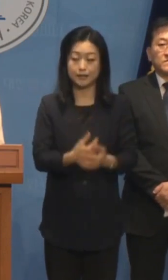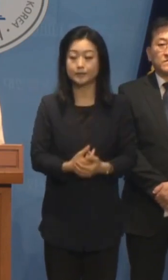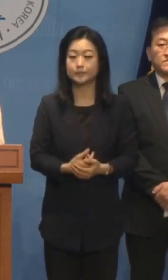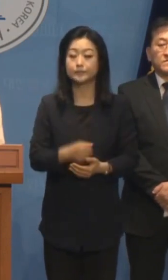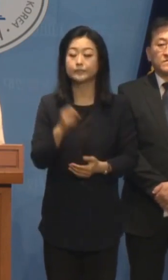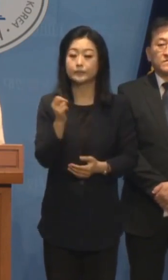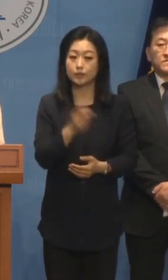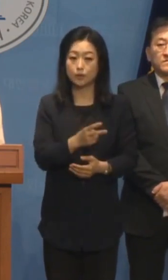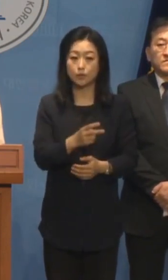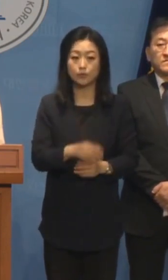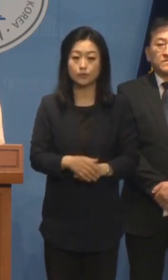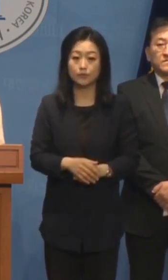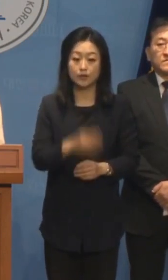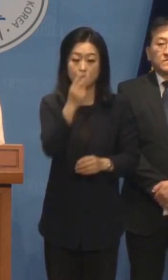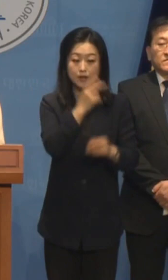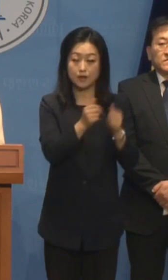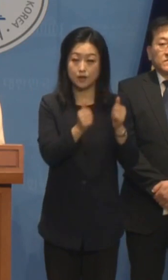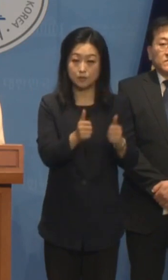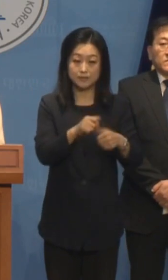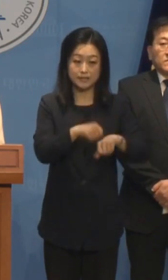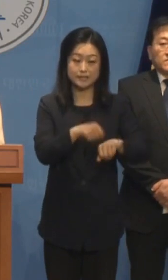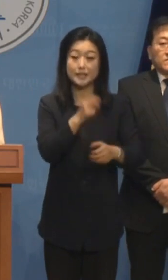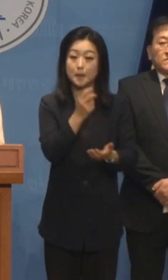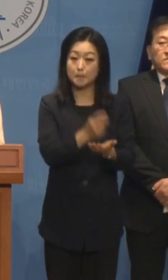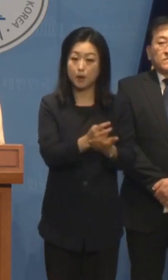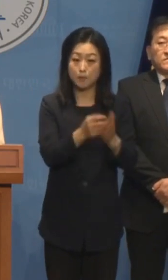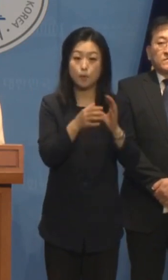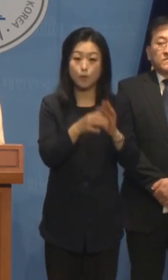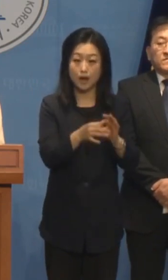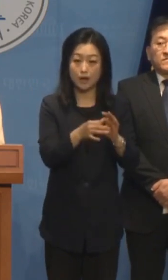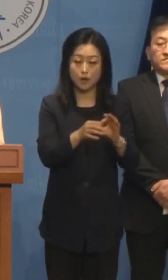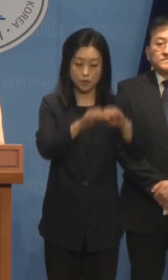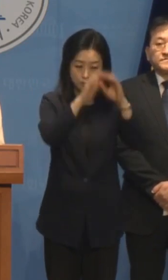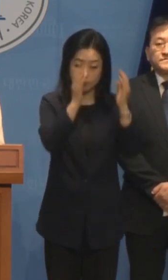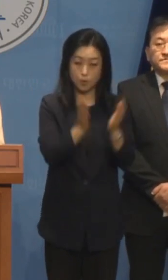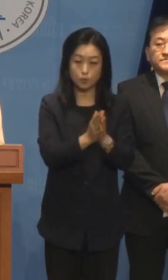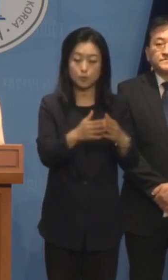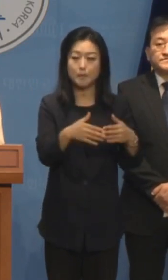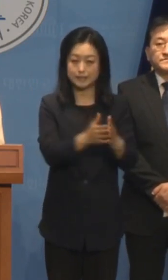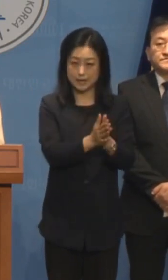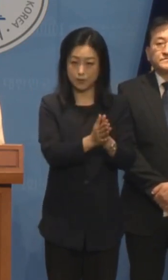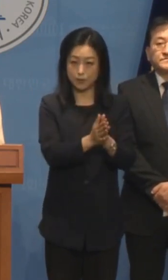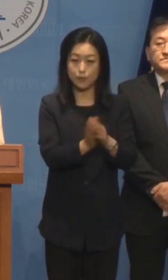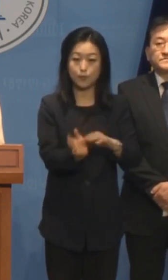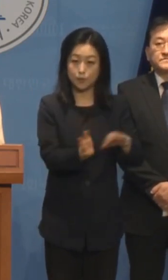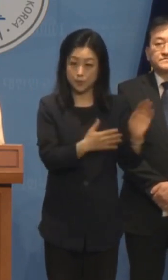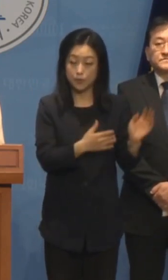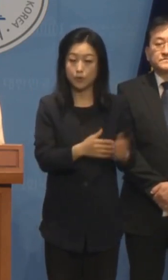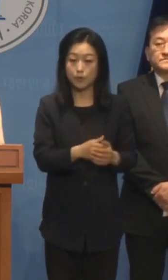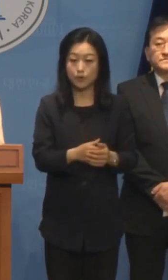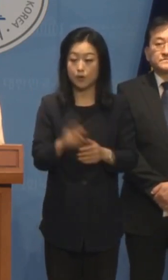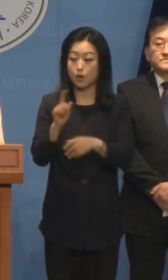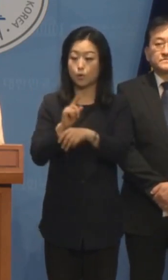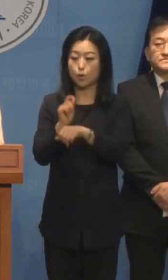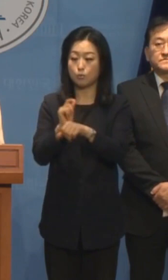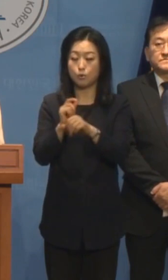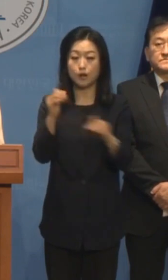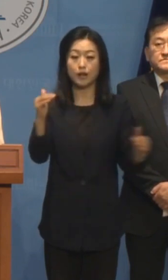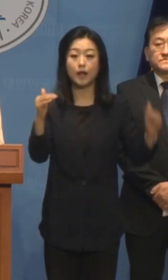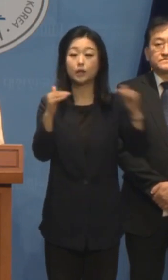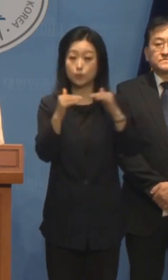아울러 기존 검사징계법 등 관련 법령을 모두 폐지하고 행정부 공무원과